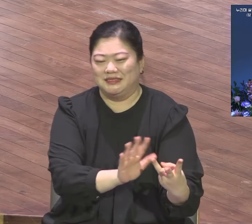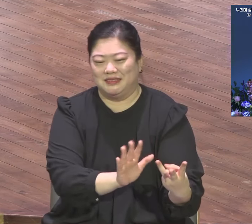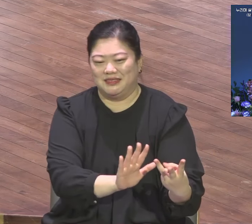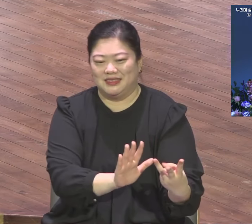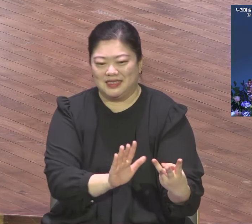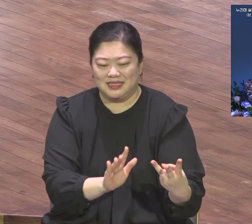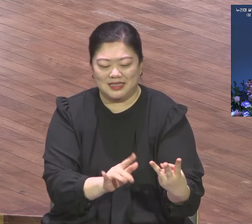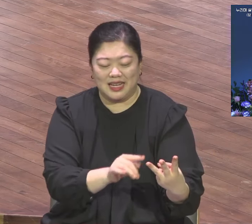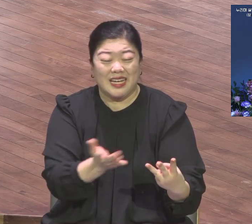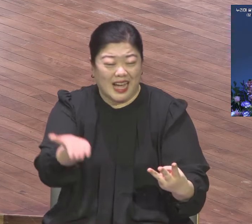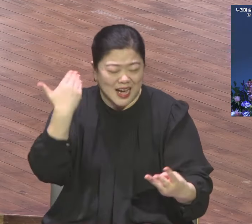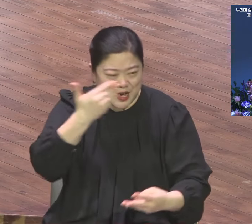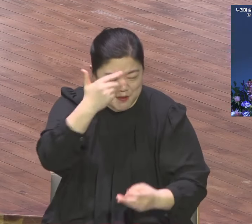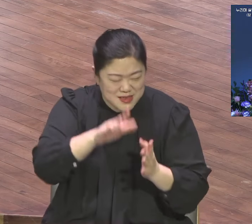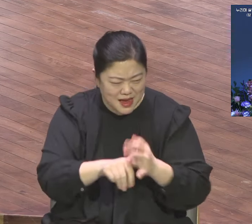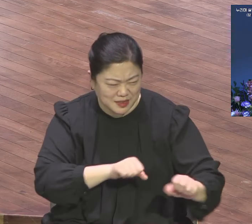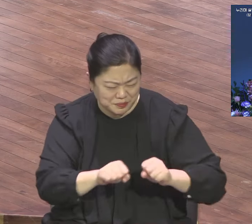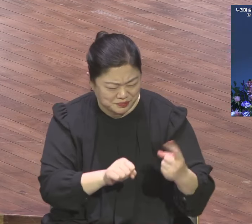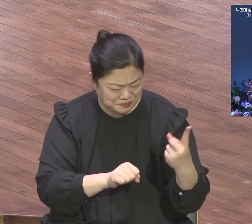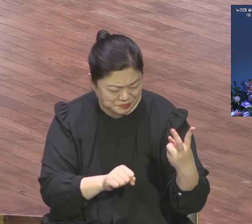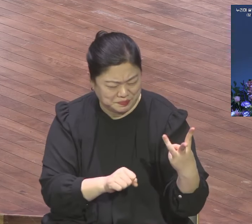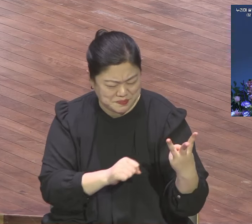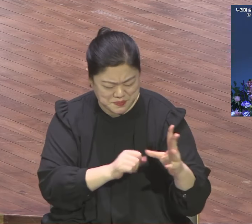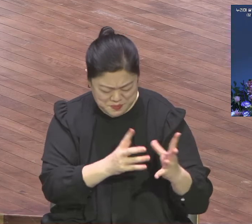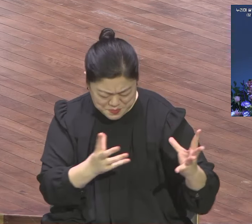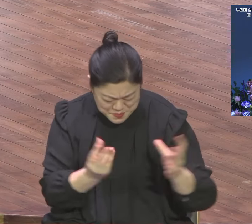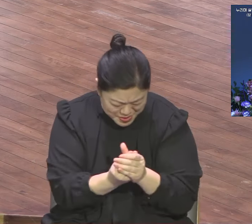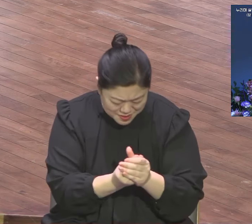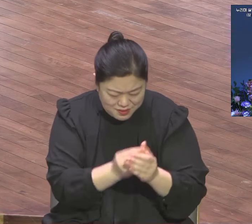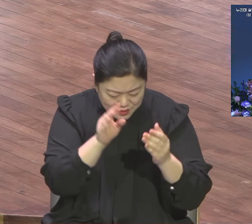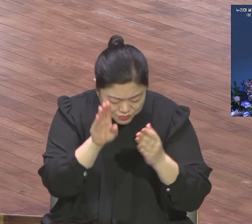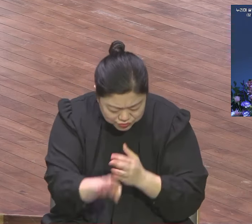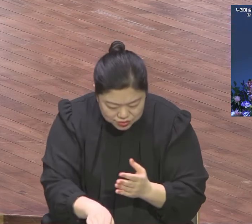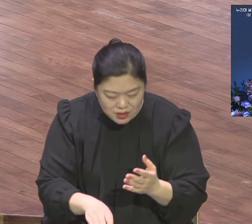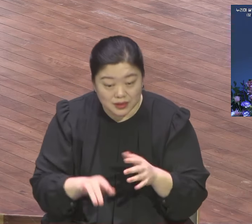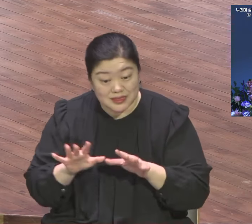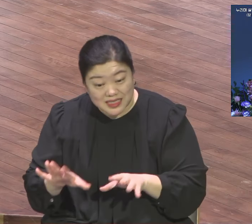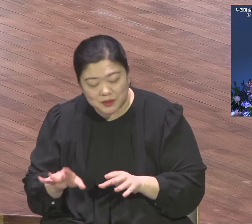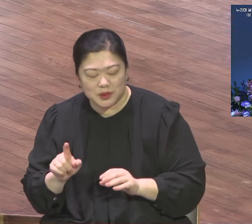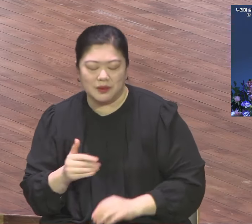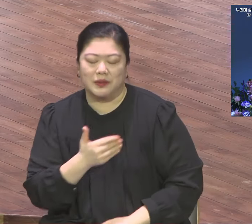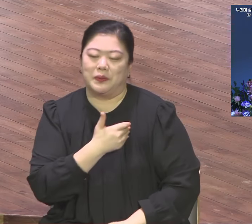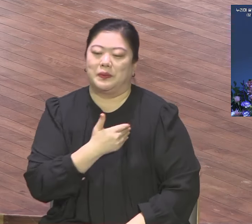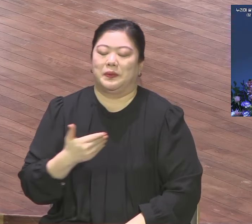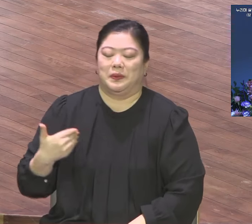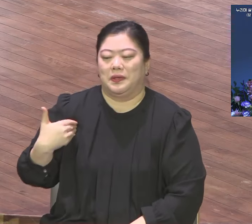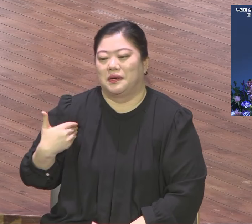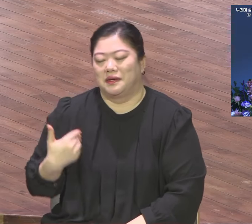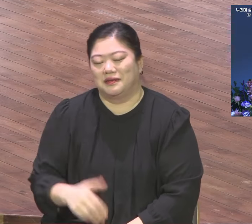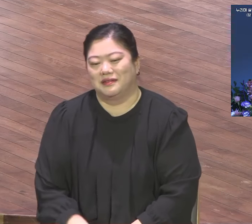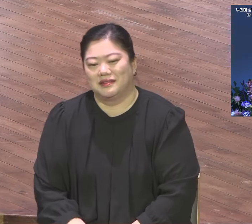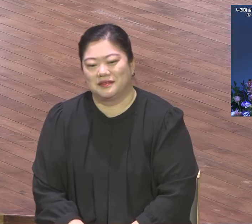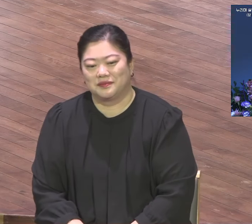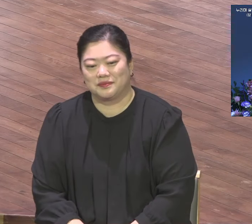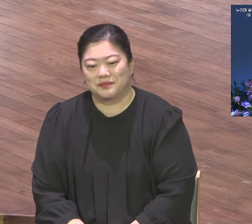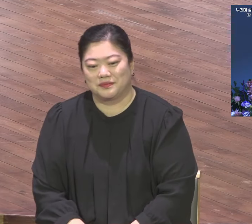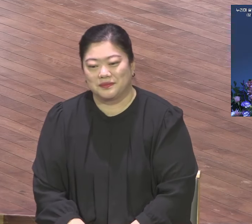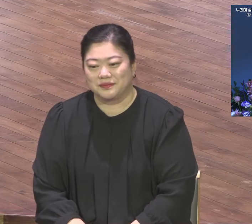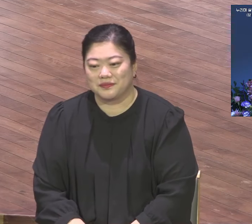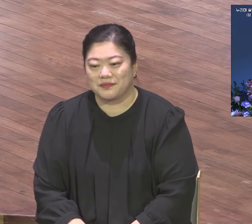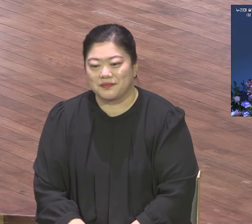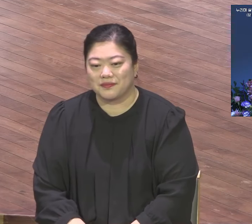누리며 살 수 있도록 뭐 청년 때도 지도 때도 뭐 평시도 때도 목회할 때도